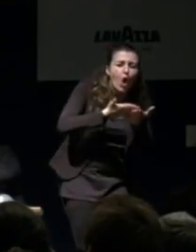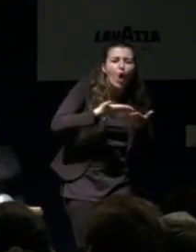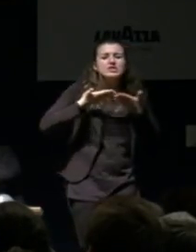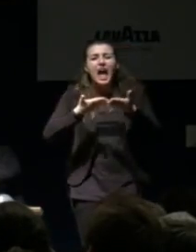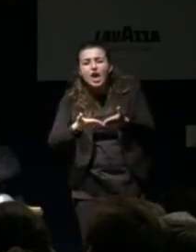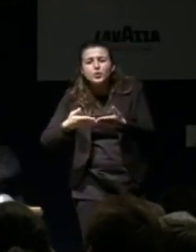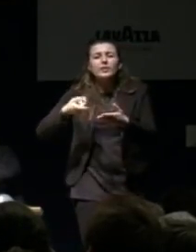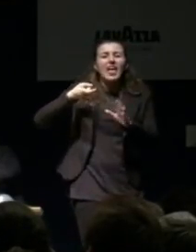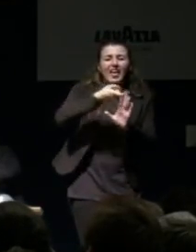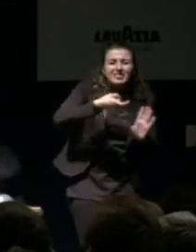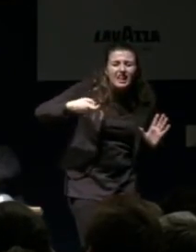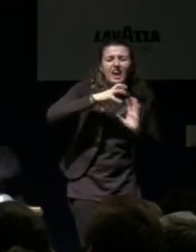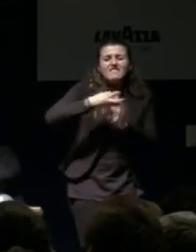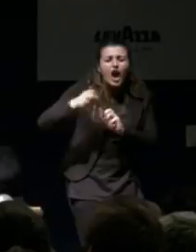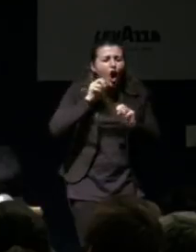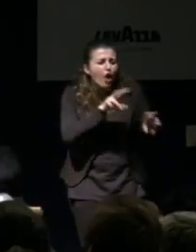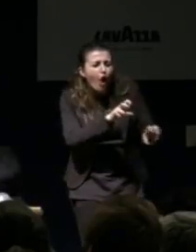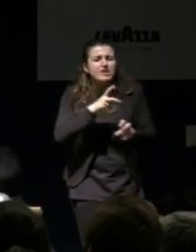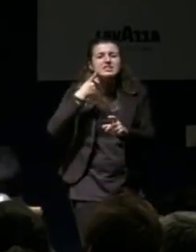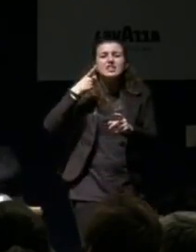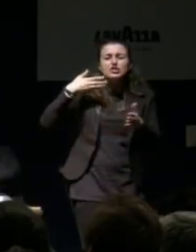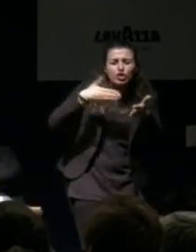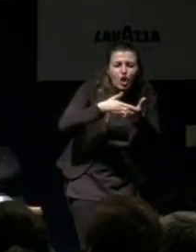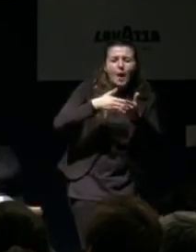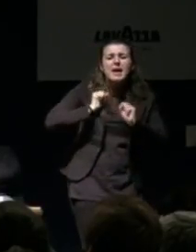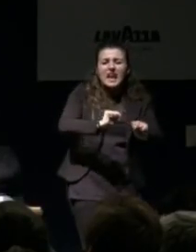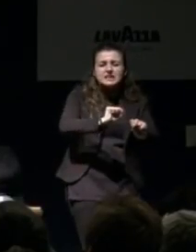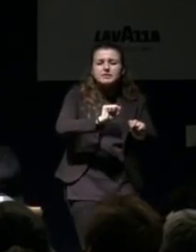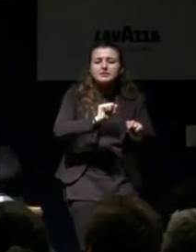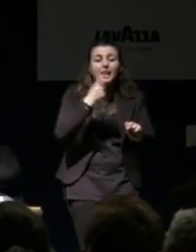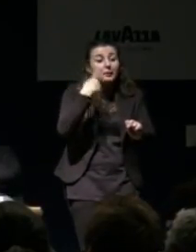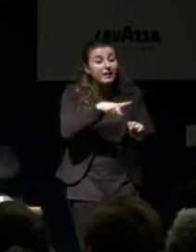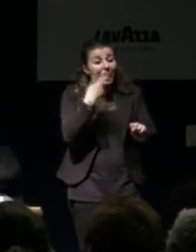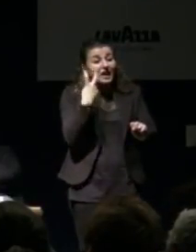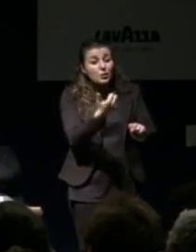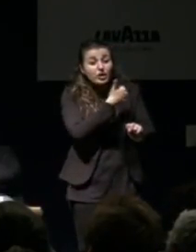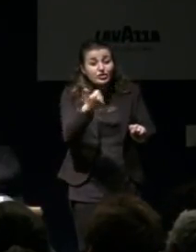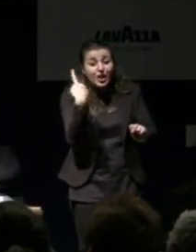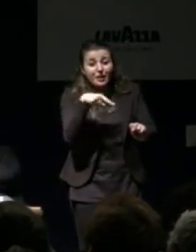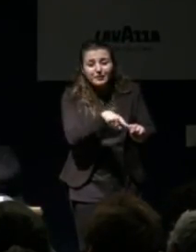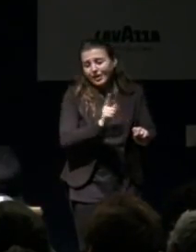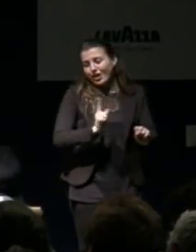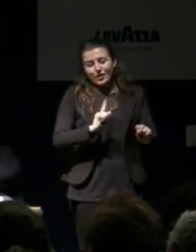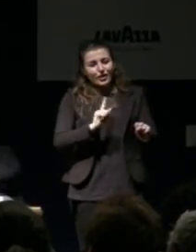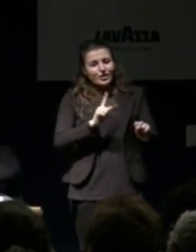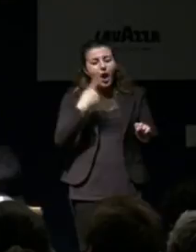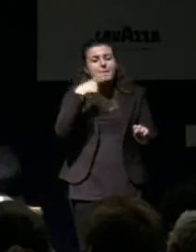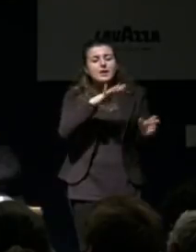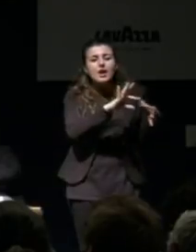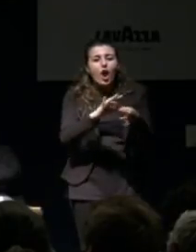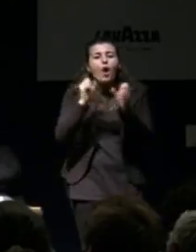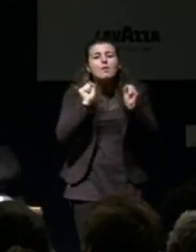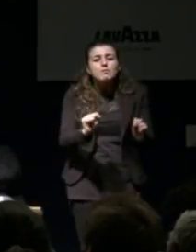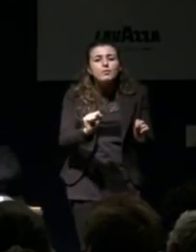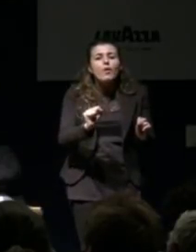tir le corse le rincorse gli stop e respingimenti non riguarda solo questo benché tutto questo possa coincidere per